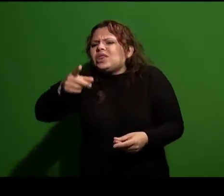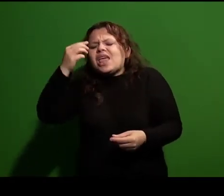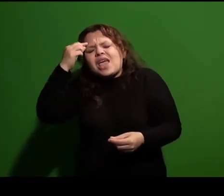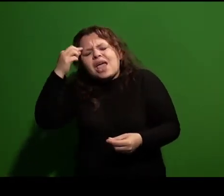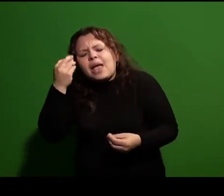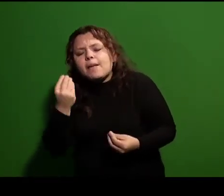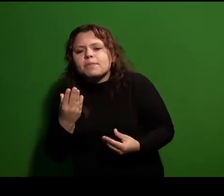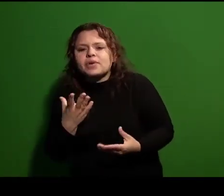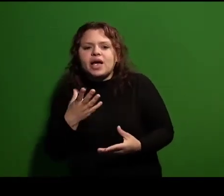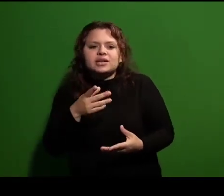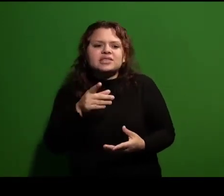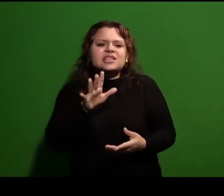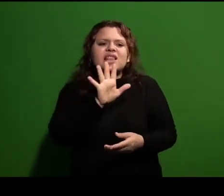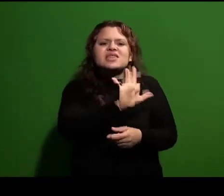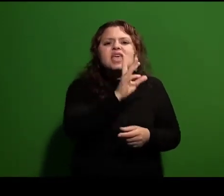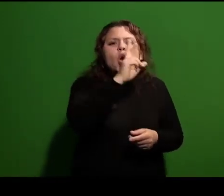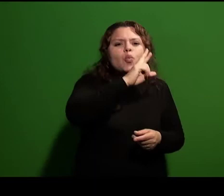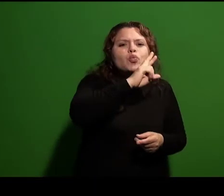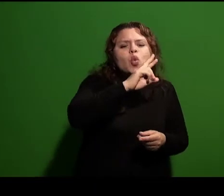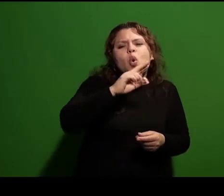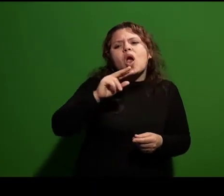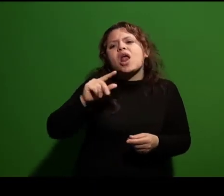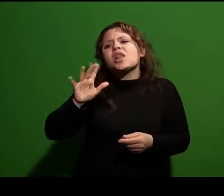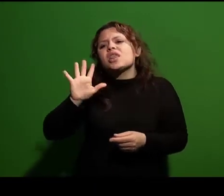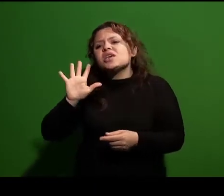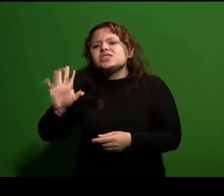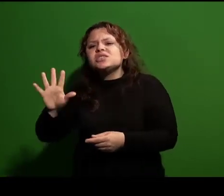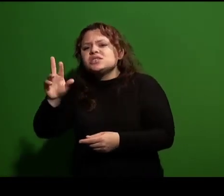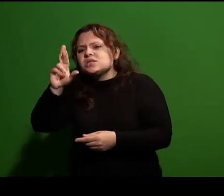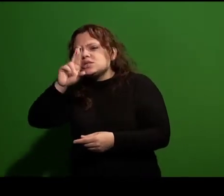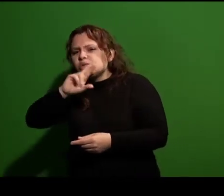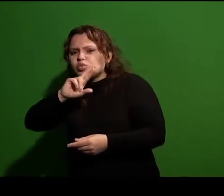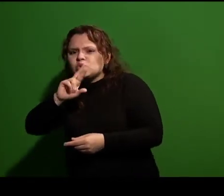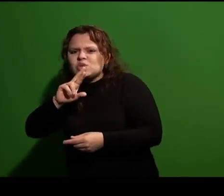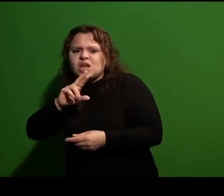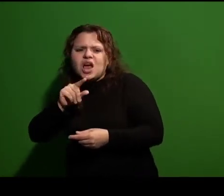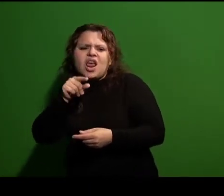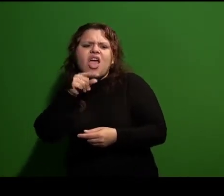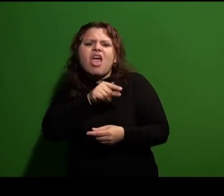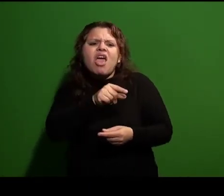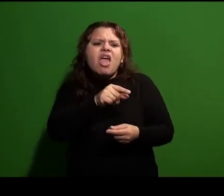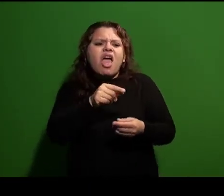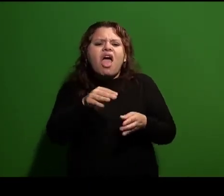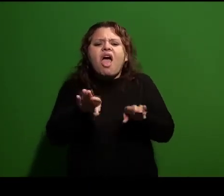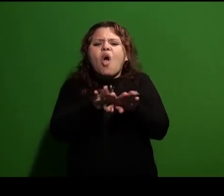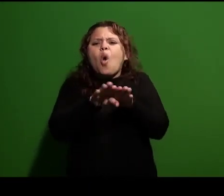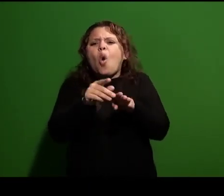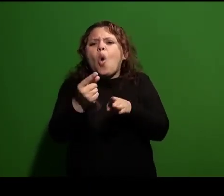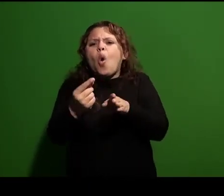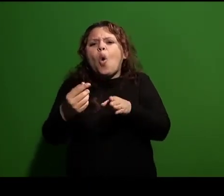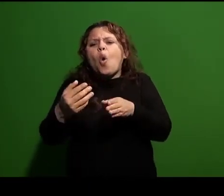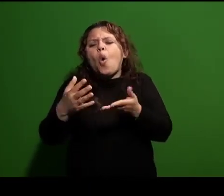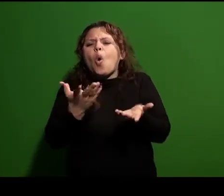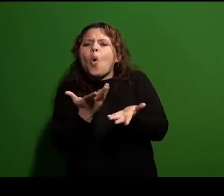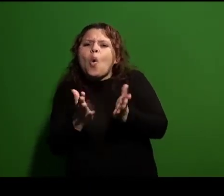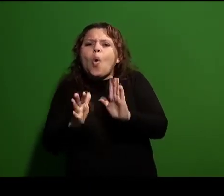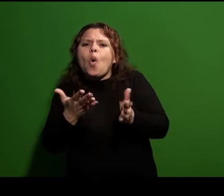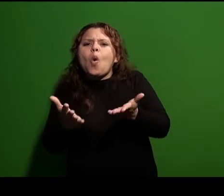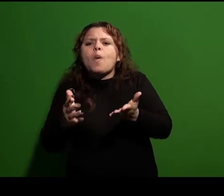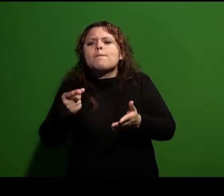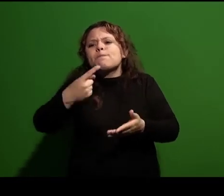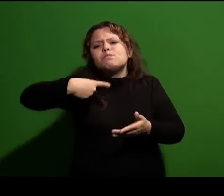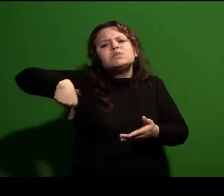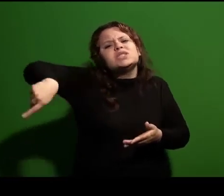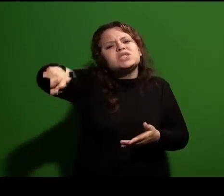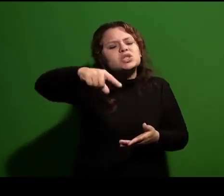semejanzas hay entre las vírgenes insensatas y los miembros de la iglesia de la Odisea? ¿En qué formas puedes mantenerte espiritualmente